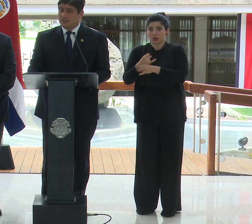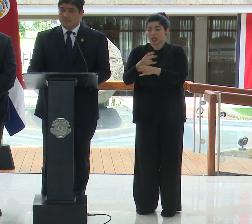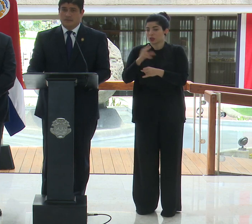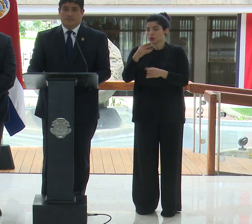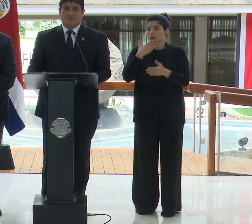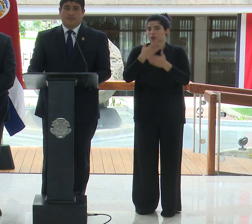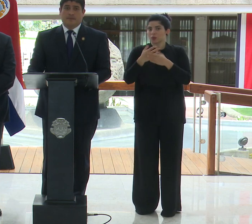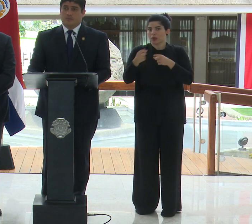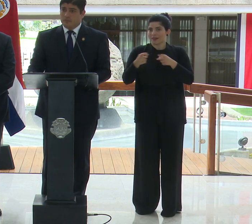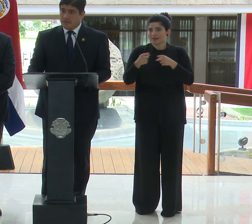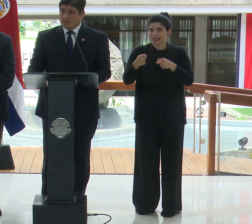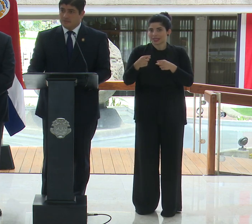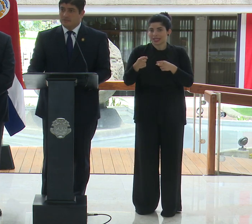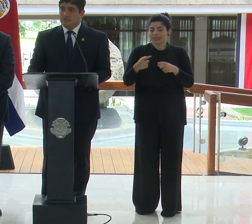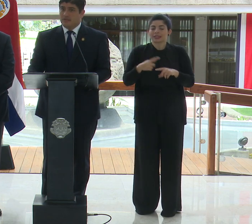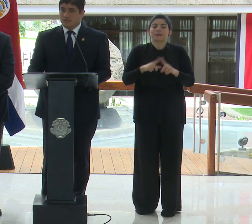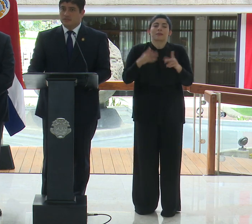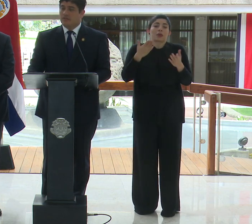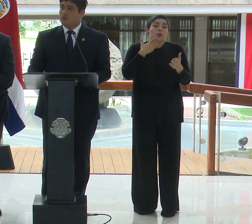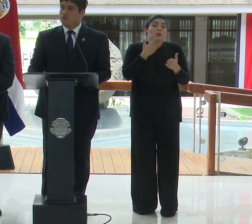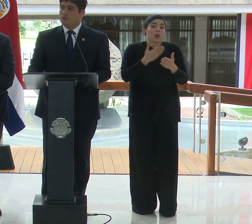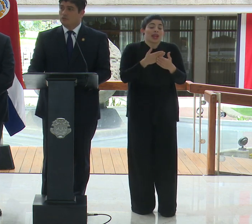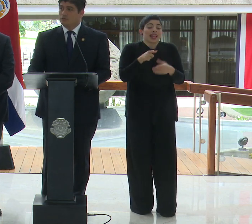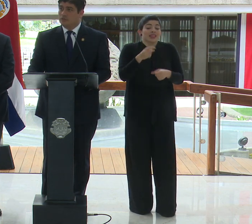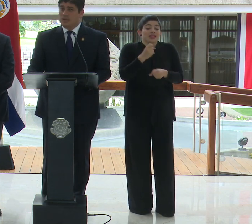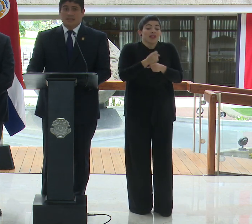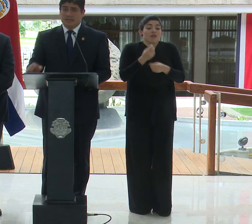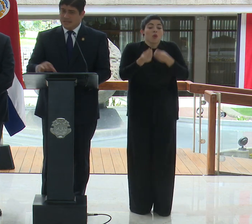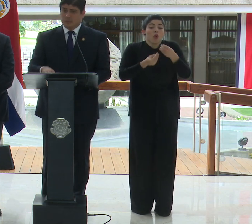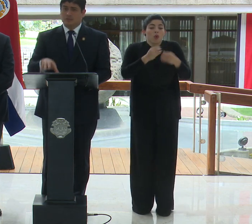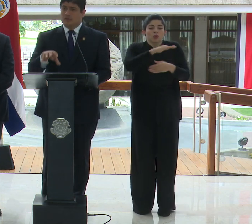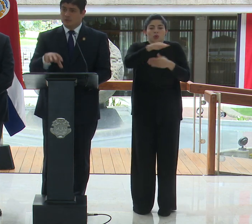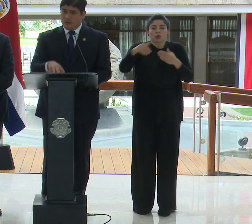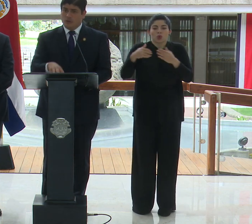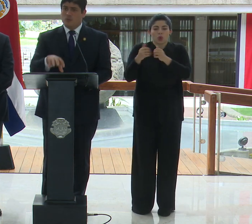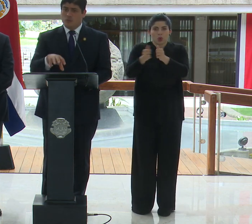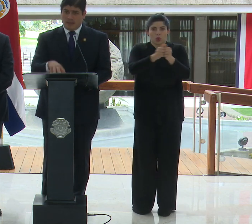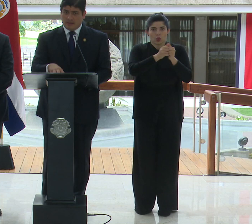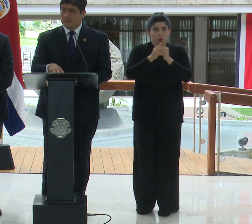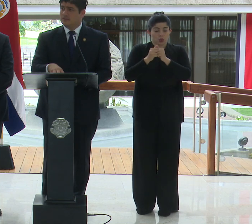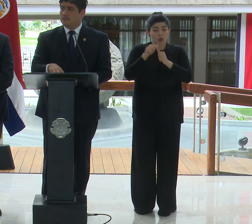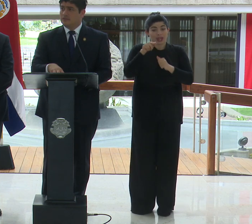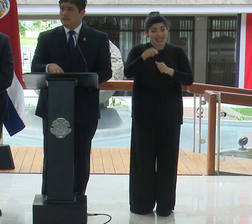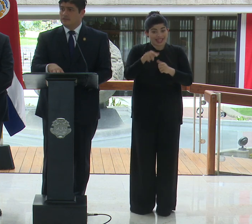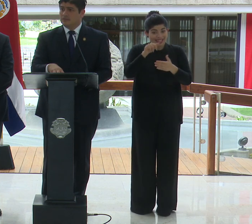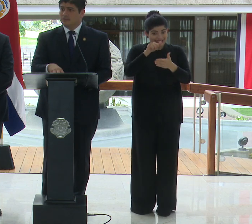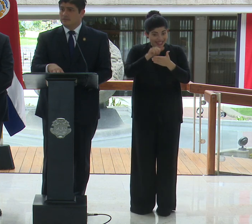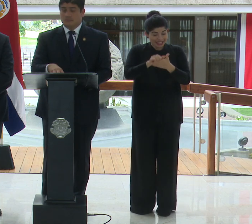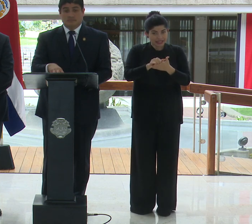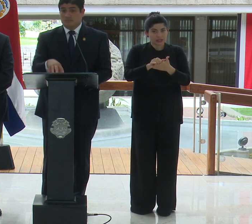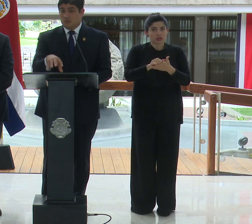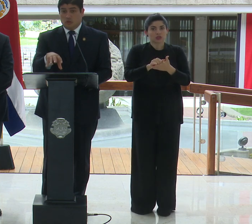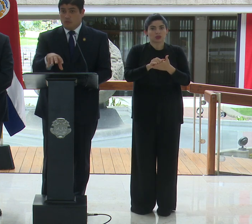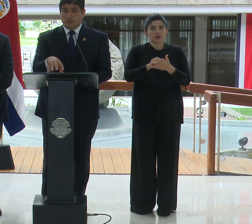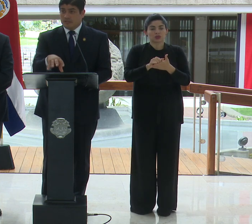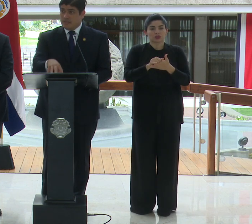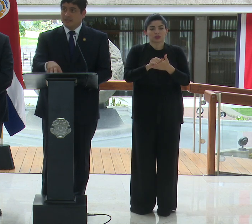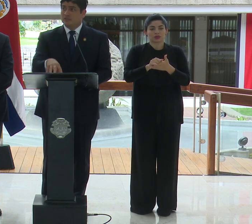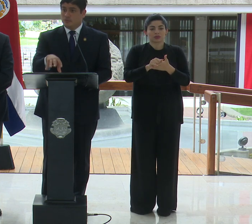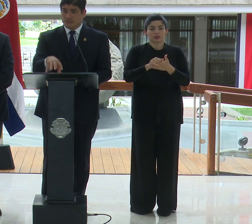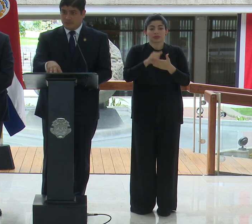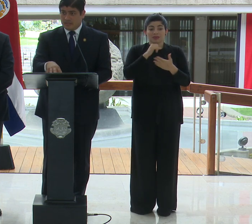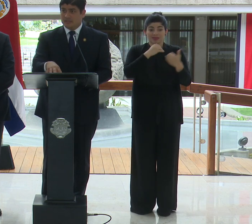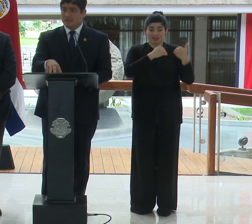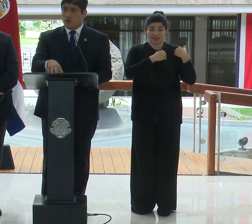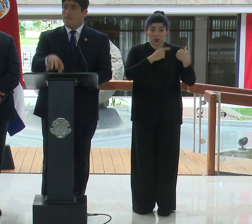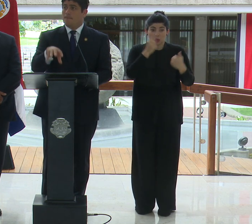eficiencia. Pues bien, es un trabajo en conjunto, y eso es lo que nos va a ocupar, no por días,